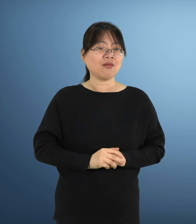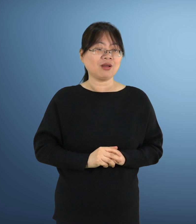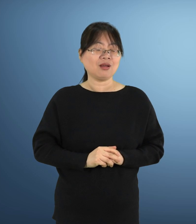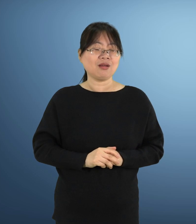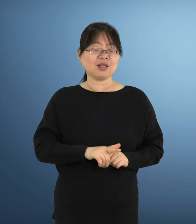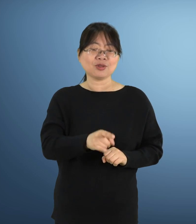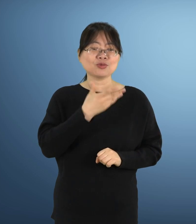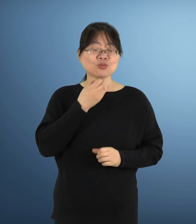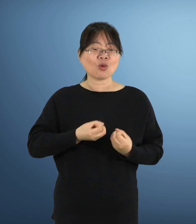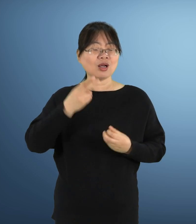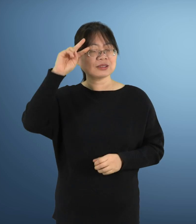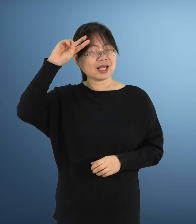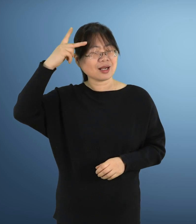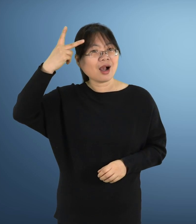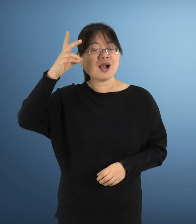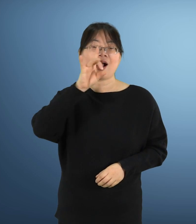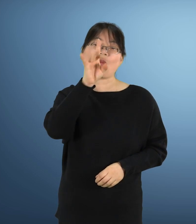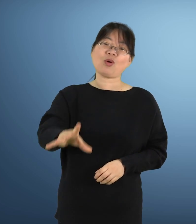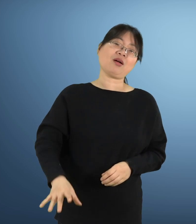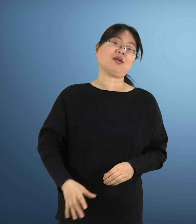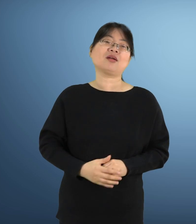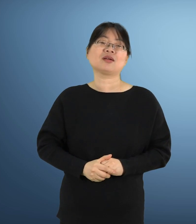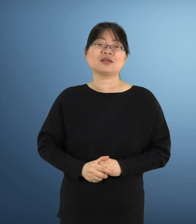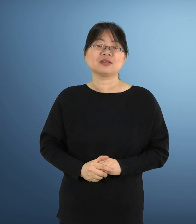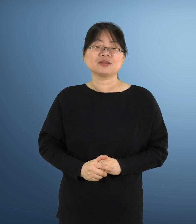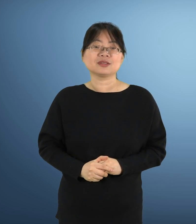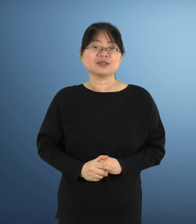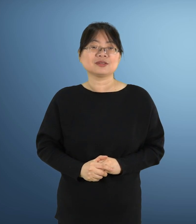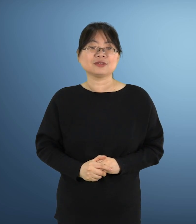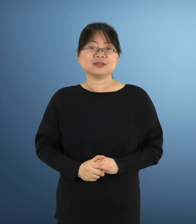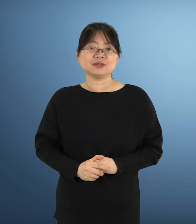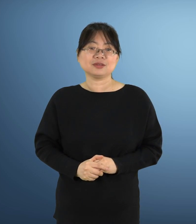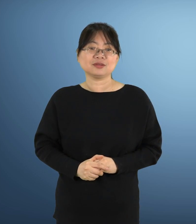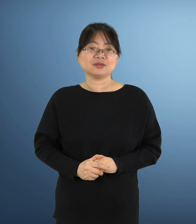그걸 축복이라고 착각해서는 안 됩니다.